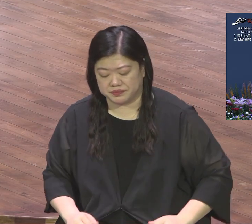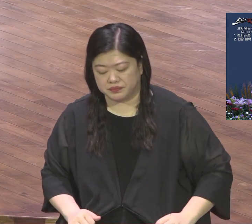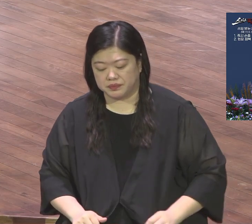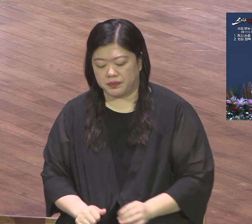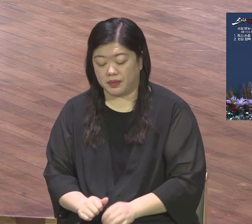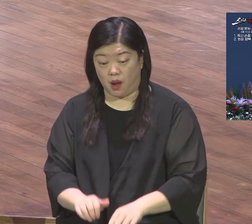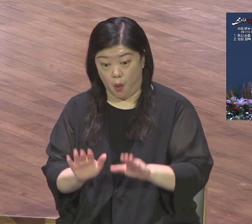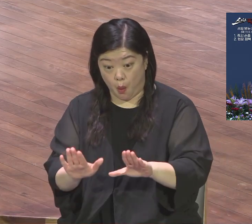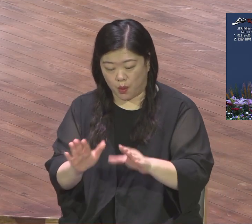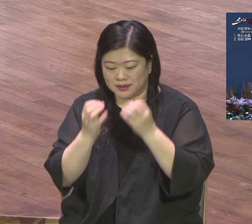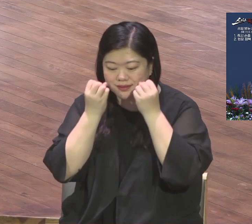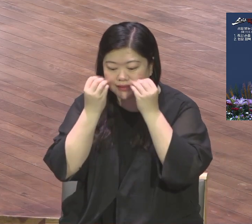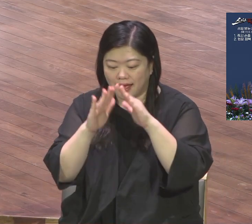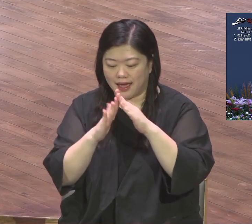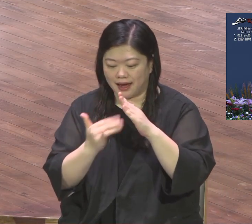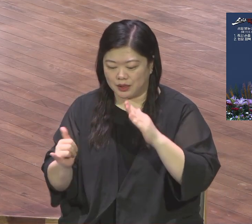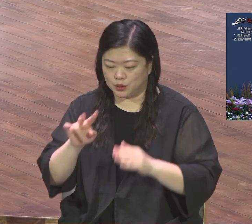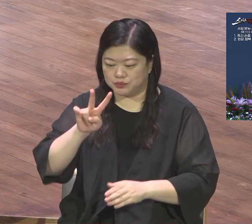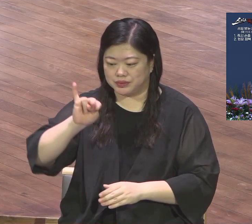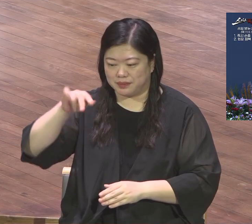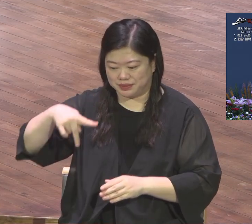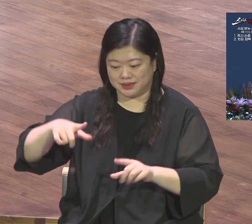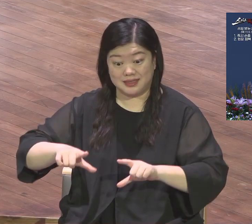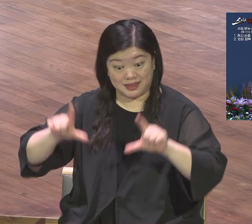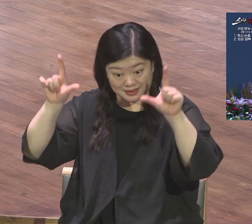말씀드렸지만 완전히 해방자유입니다.